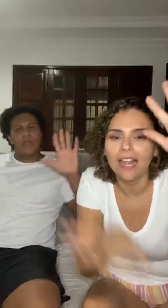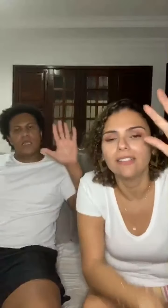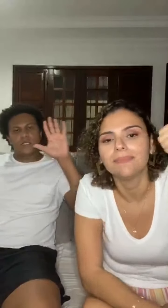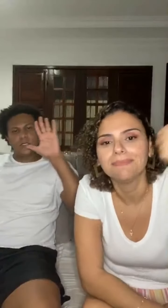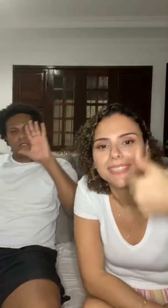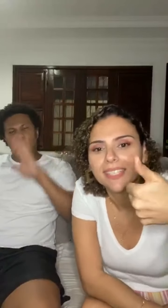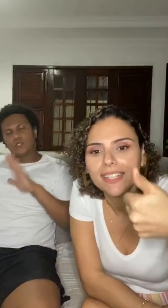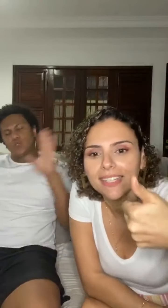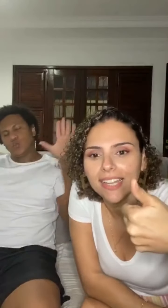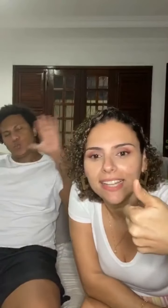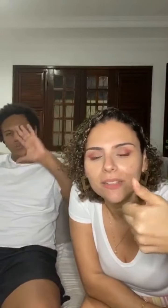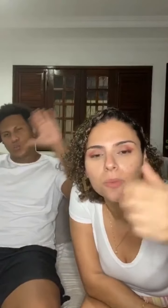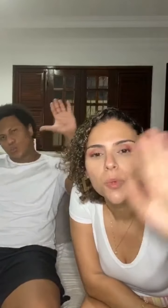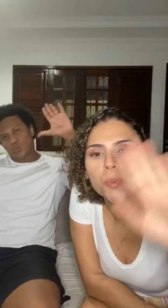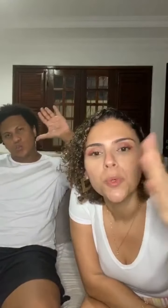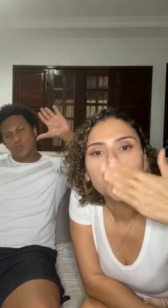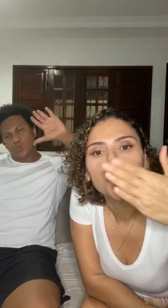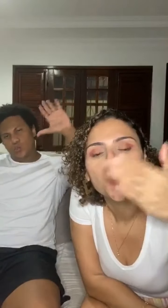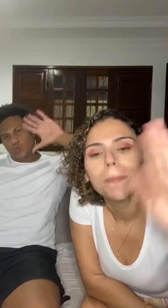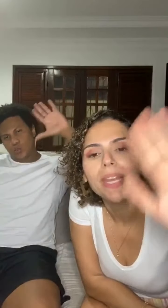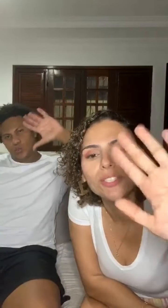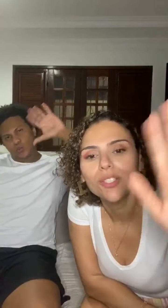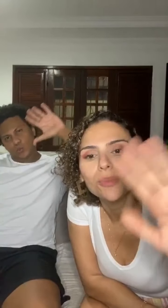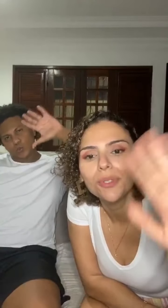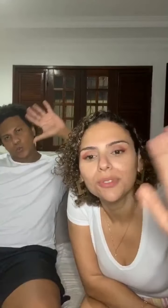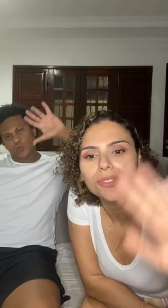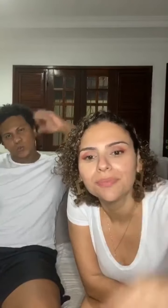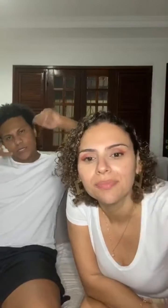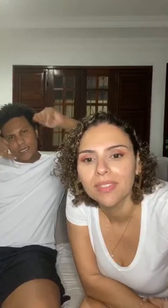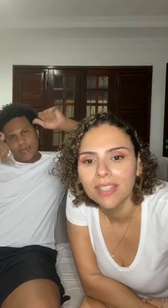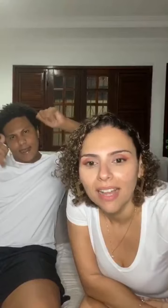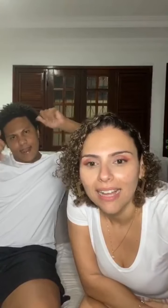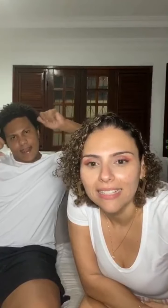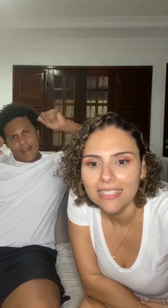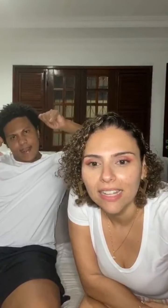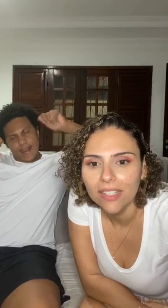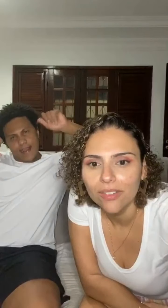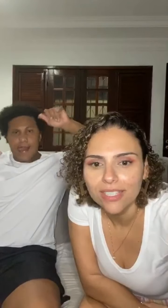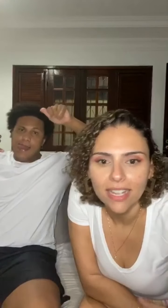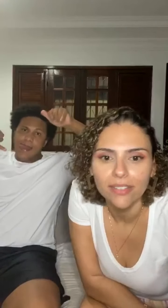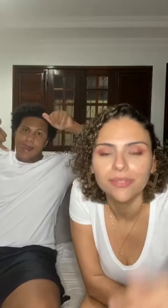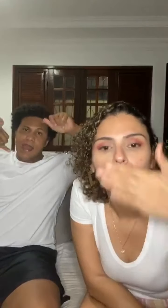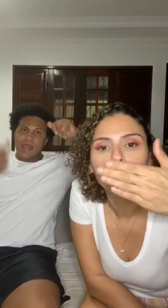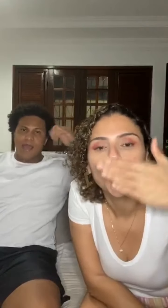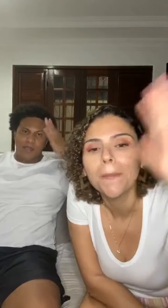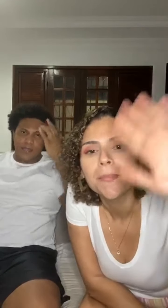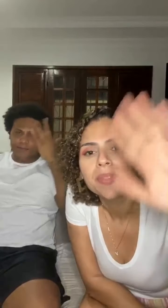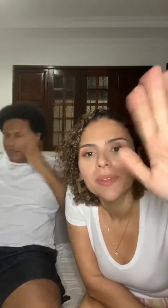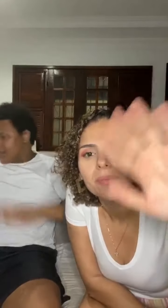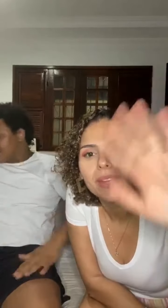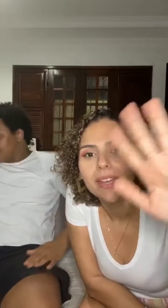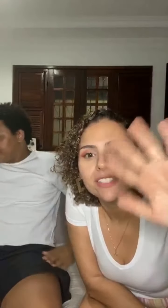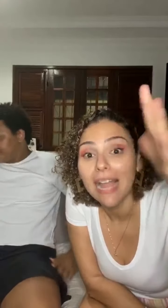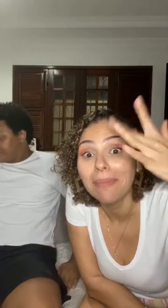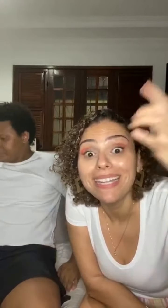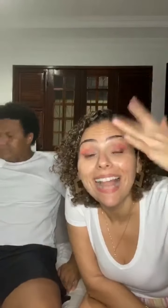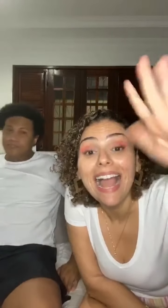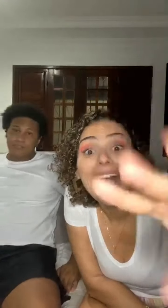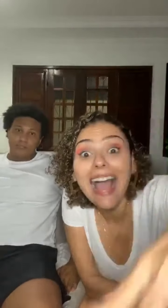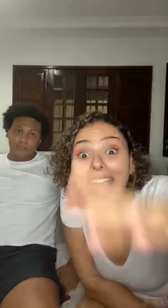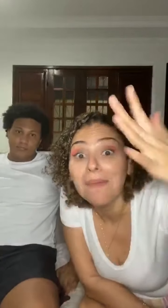claro. Ok? Beijo todo mundo. André saiu? Acho que saiu. E amanhã? Beijo.